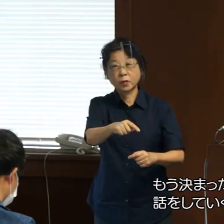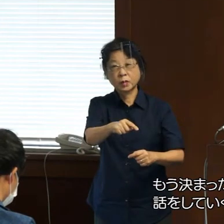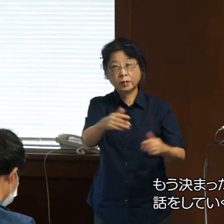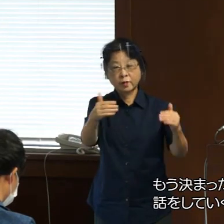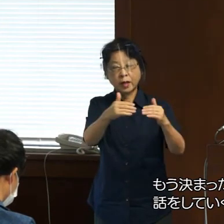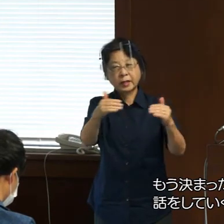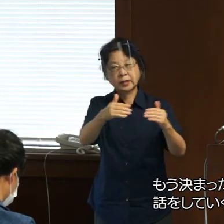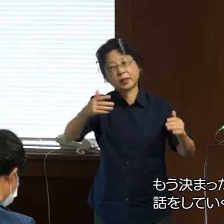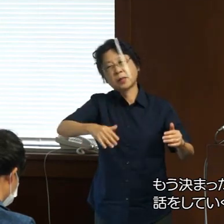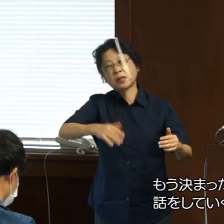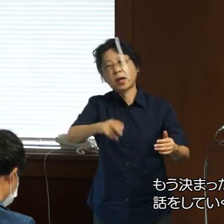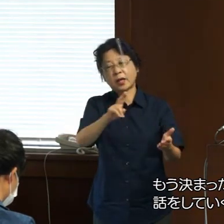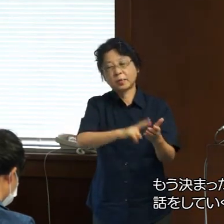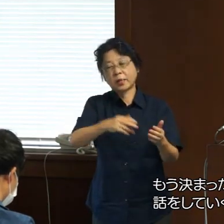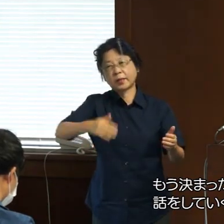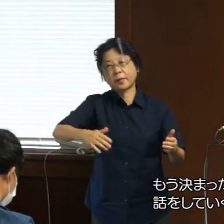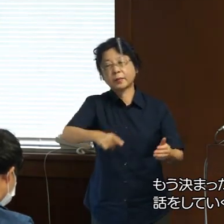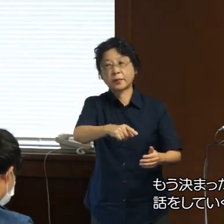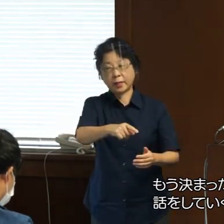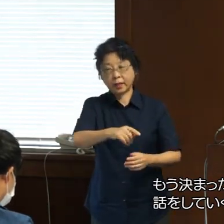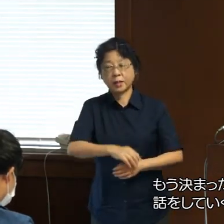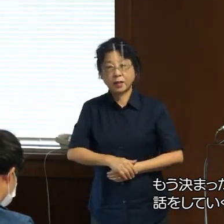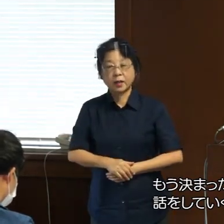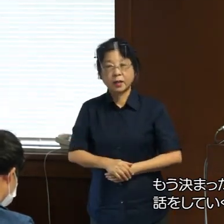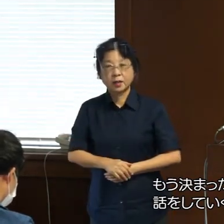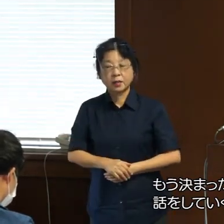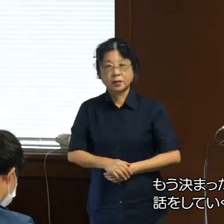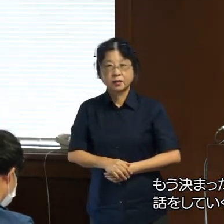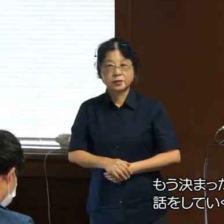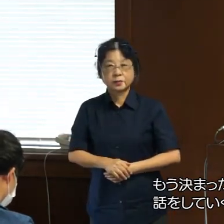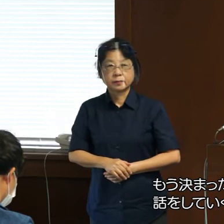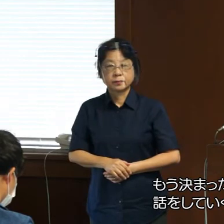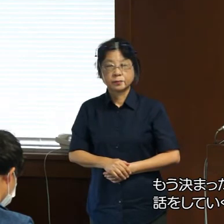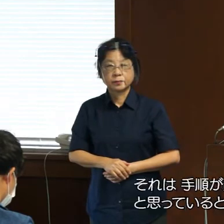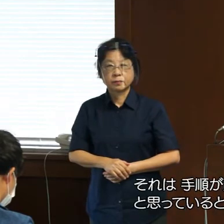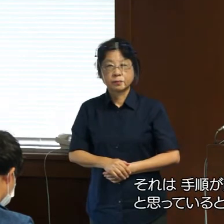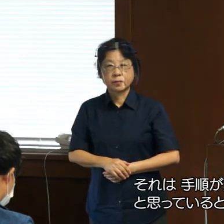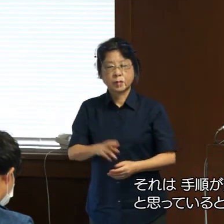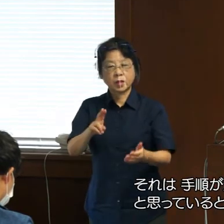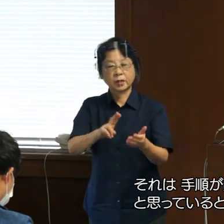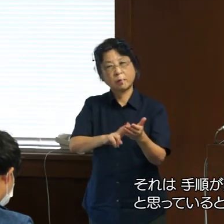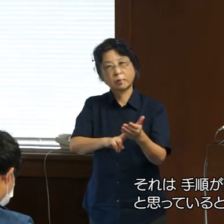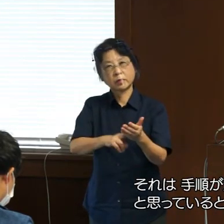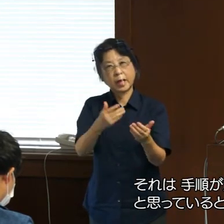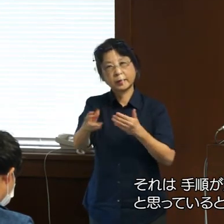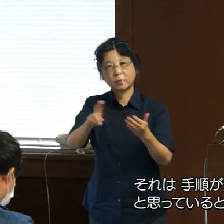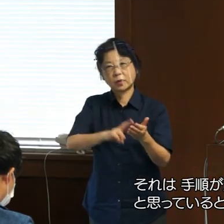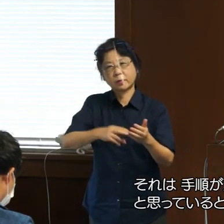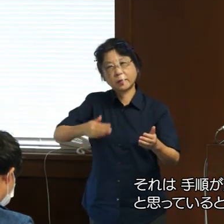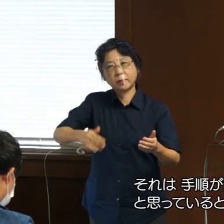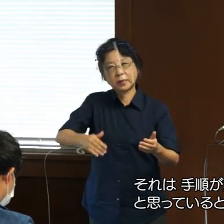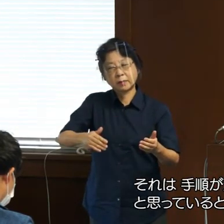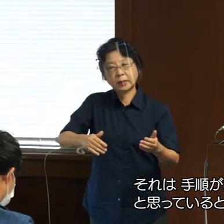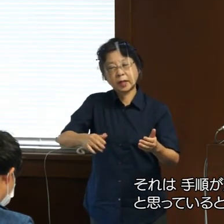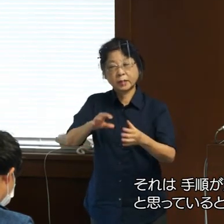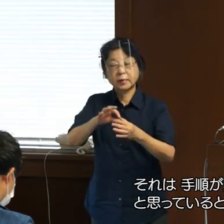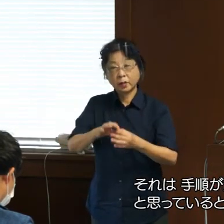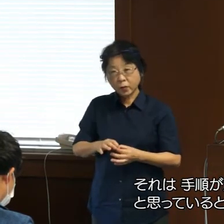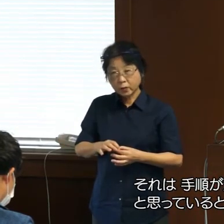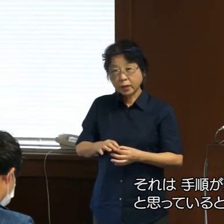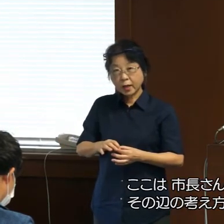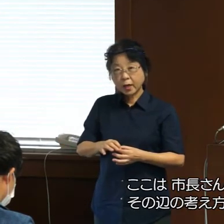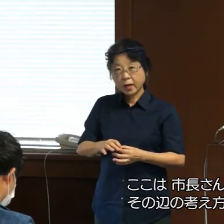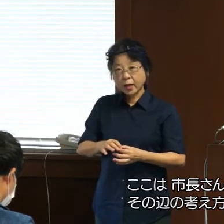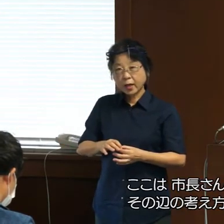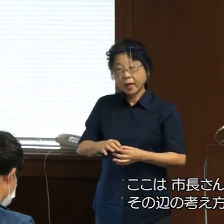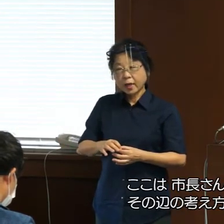もうその決まったことみたいな形でこう話をしていくということは、それ手順が違うんじゃないのかなと思っているということで、